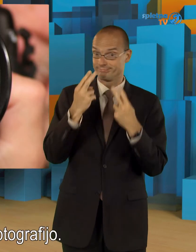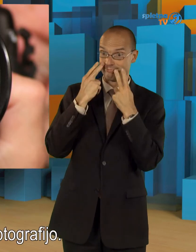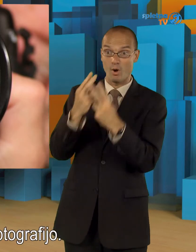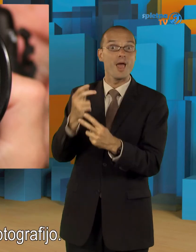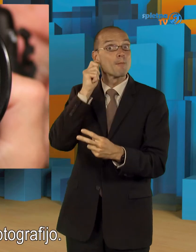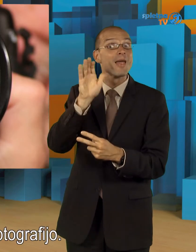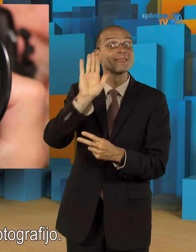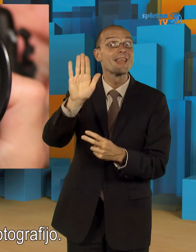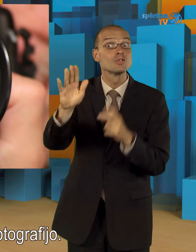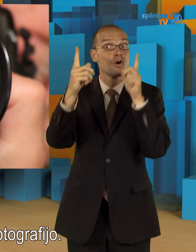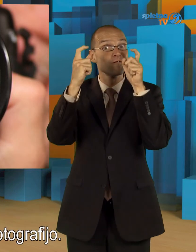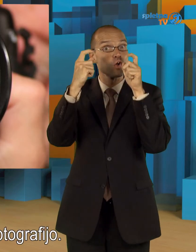Poglejmo njeno fotografijo.